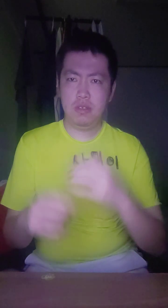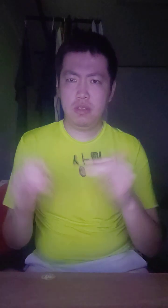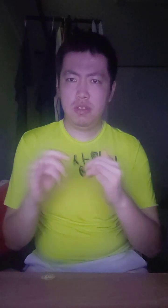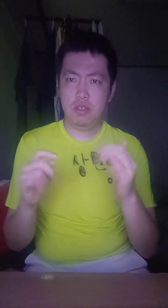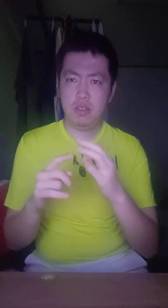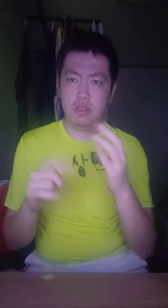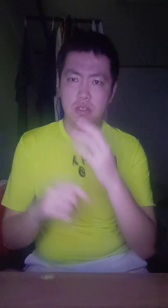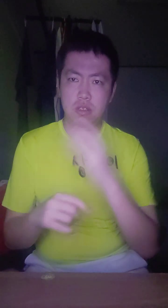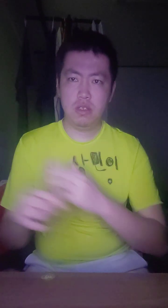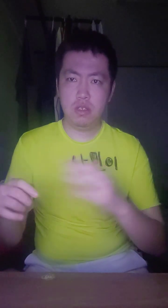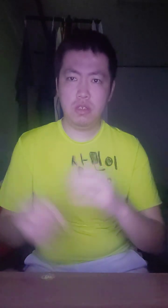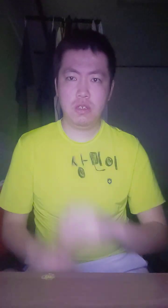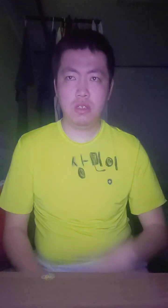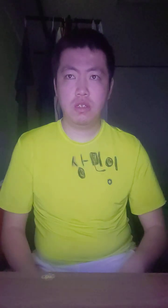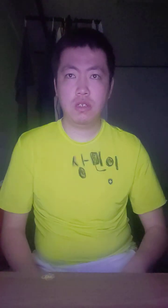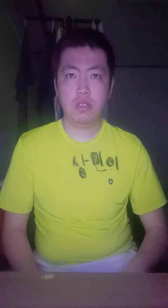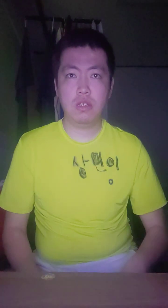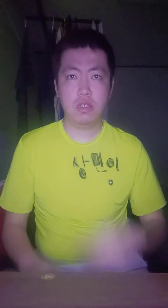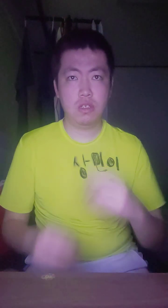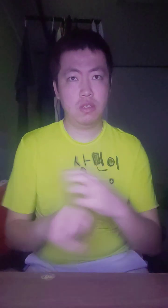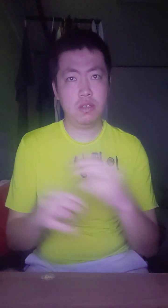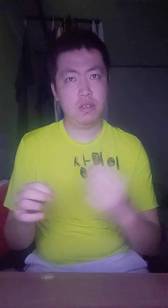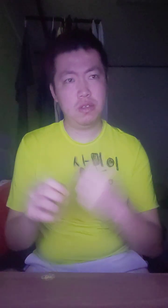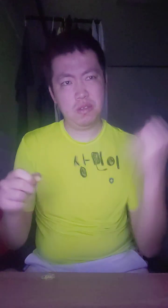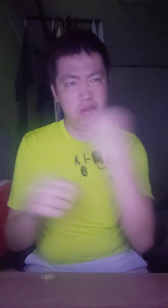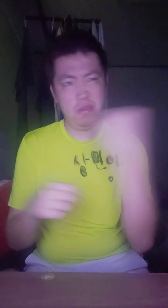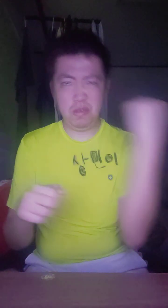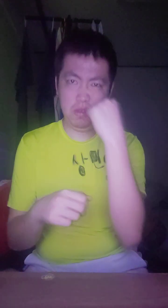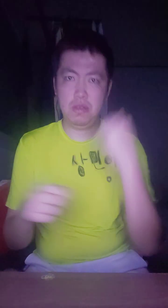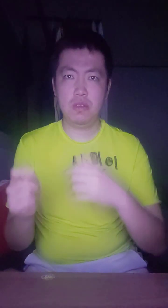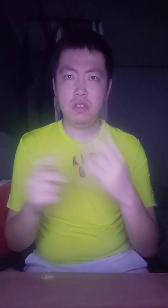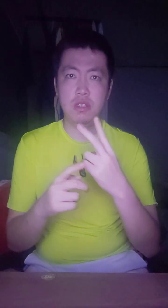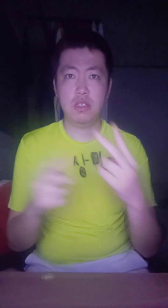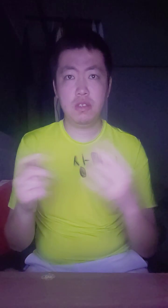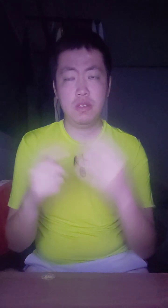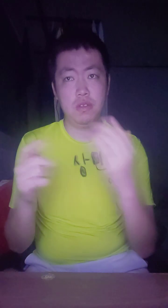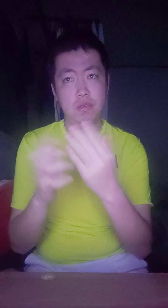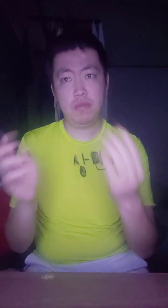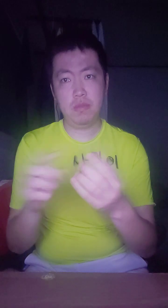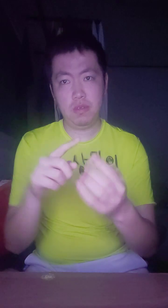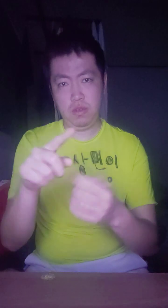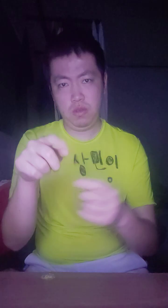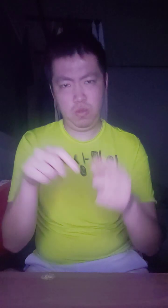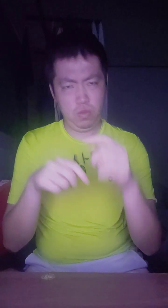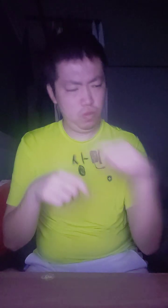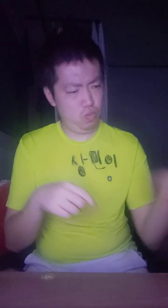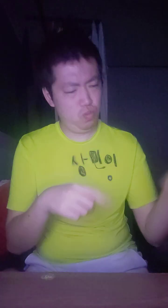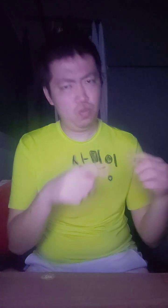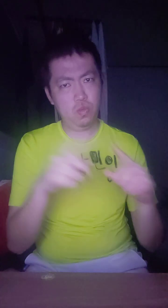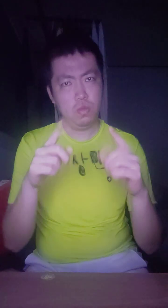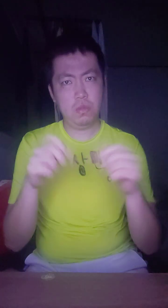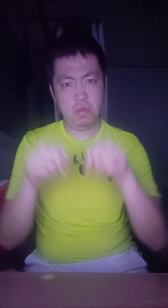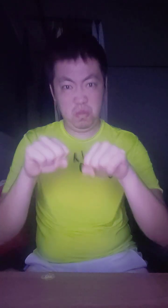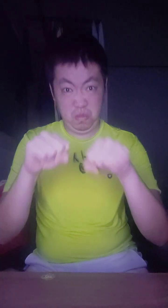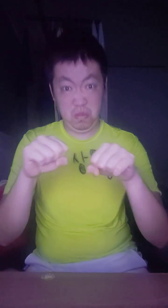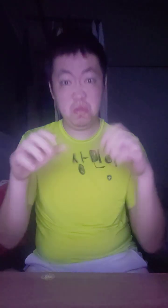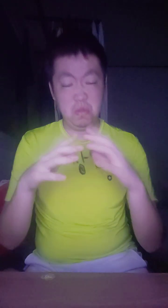싶은 생각이 들었어요. 남성을 마구 때린 이들은 현금 20여만 원과 스마트폰을 빼앗은 뒤 세워놓은 오토바이를 타고 그대로